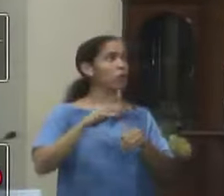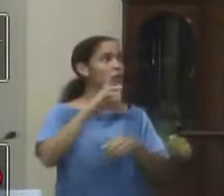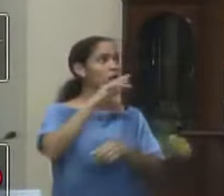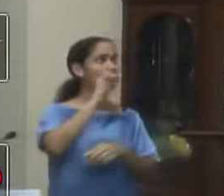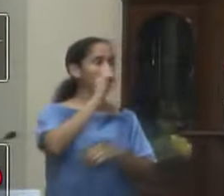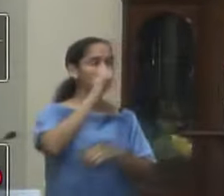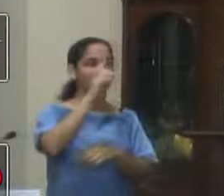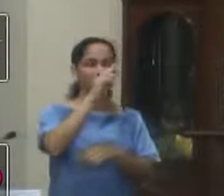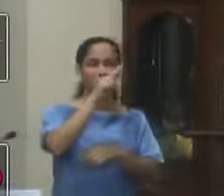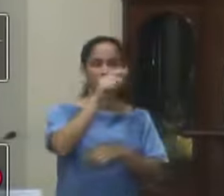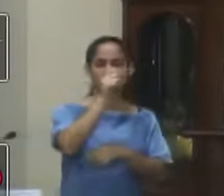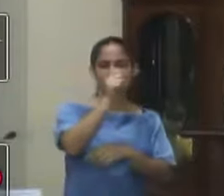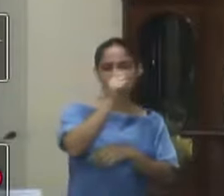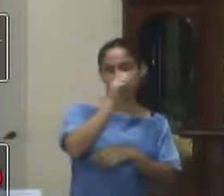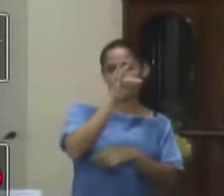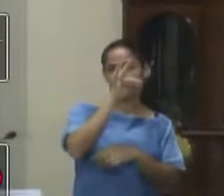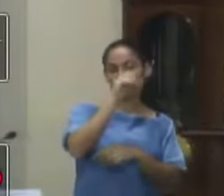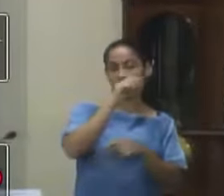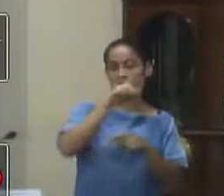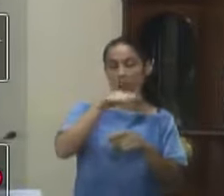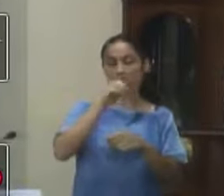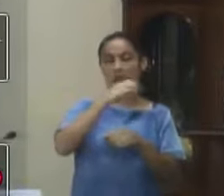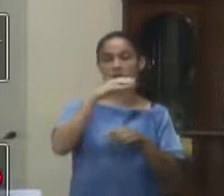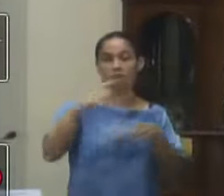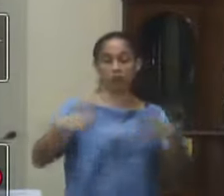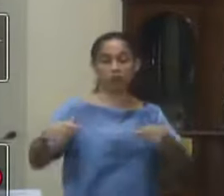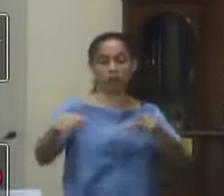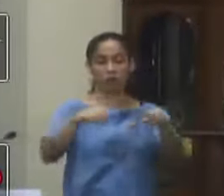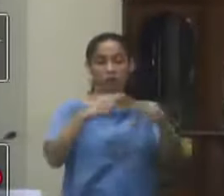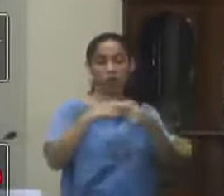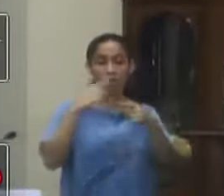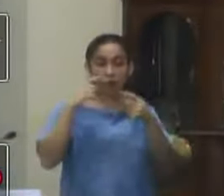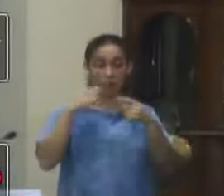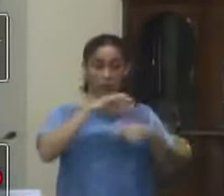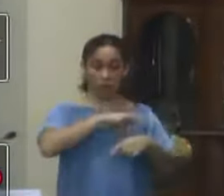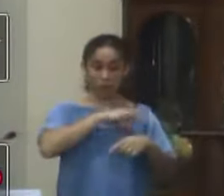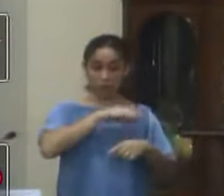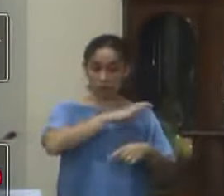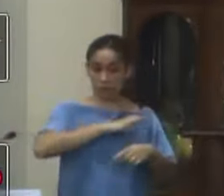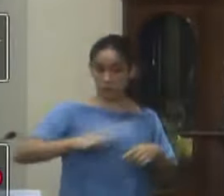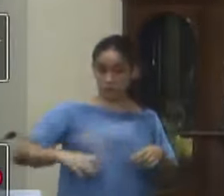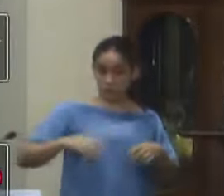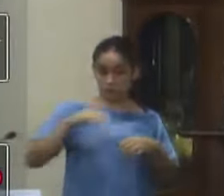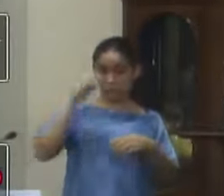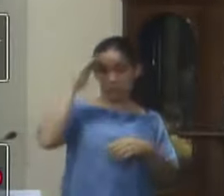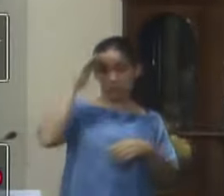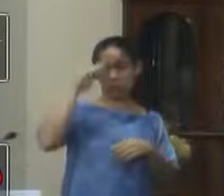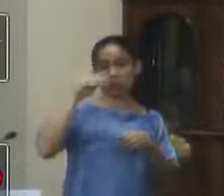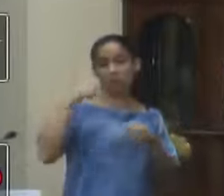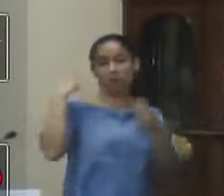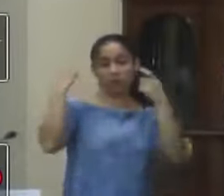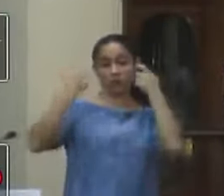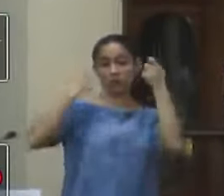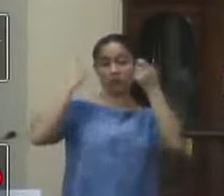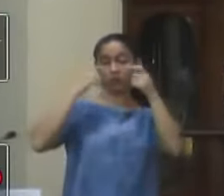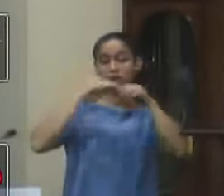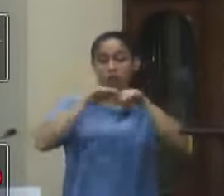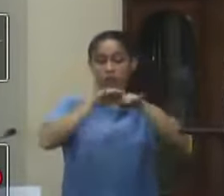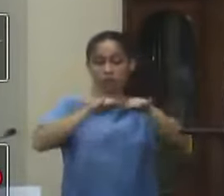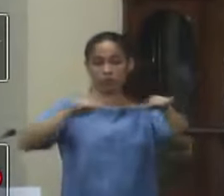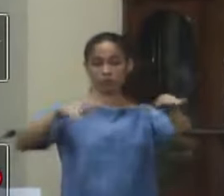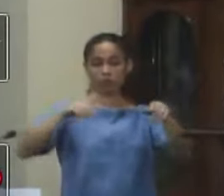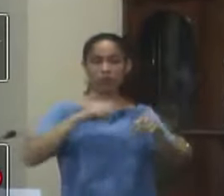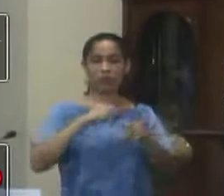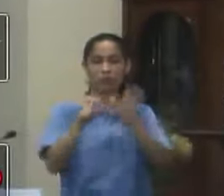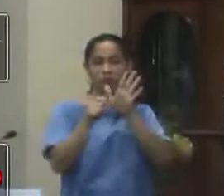e toda a revitalização daquela área. Porque a preocupação da Polícia Militar ali, Pedro, é que o local estava servindo para consumo de